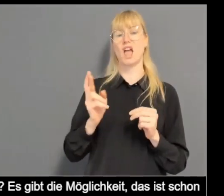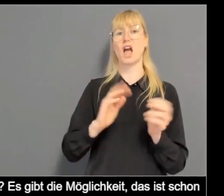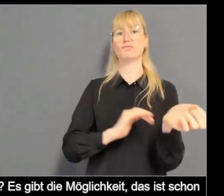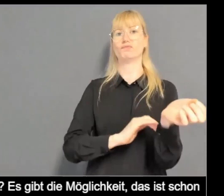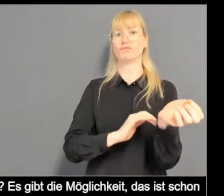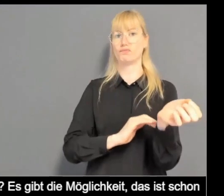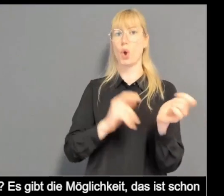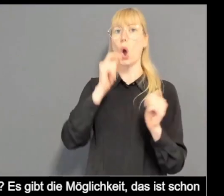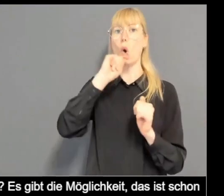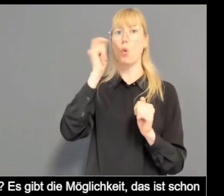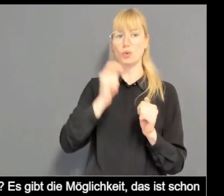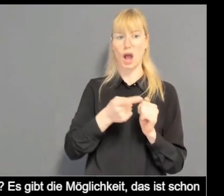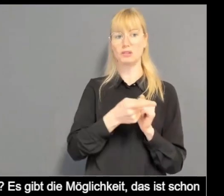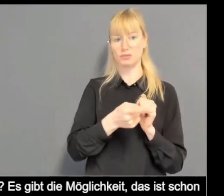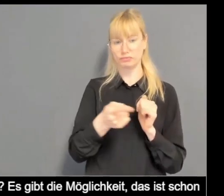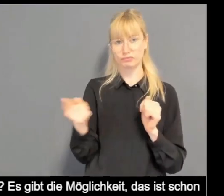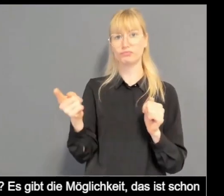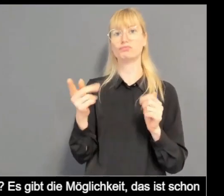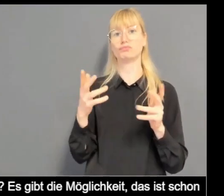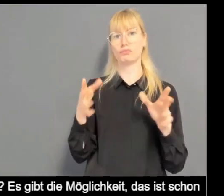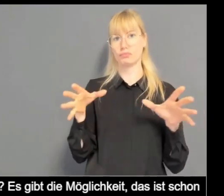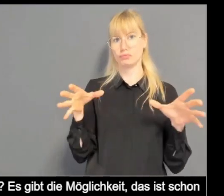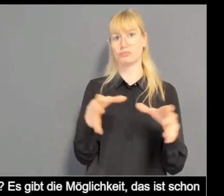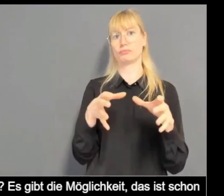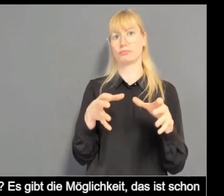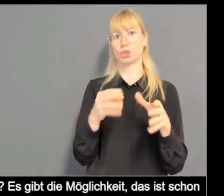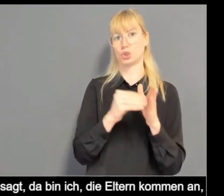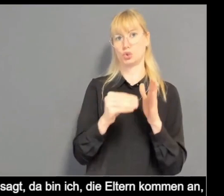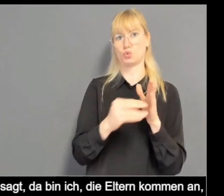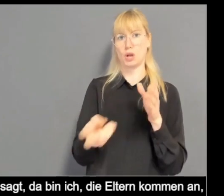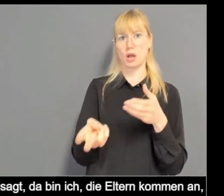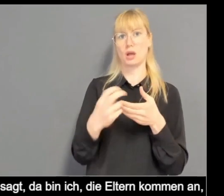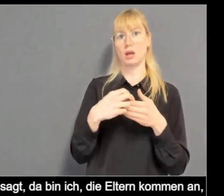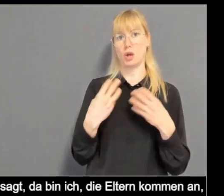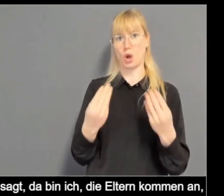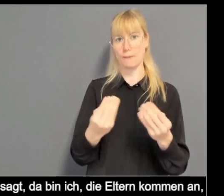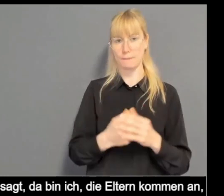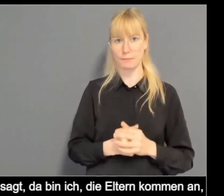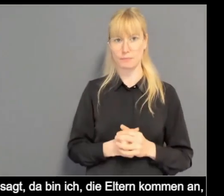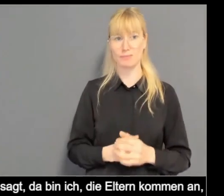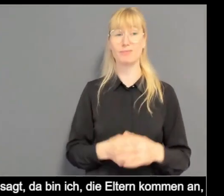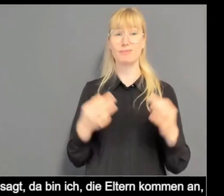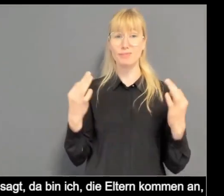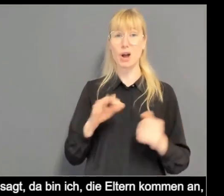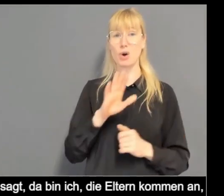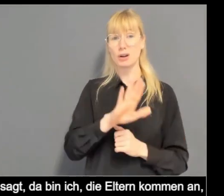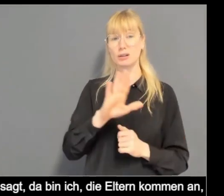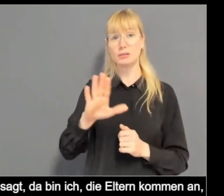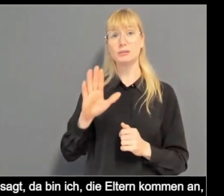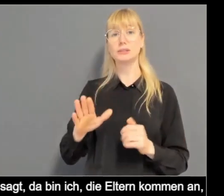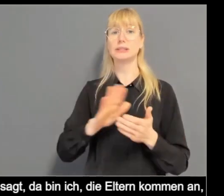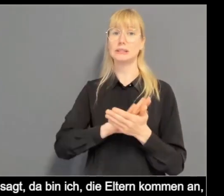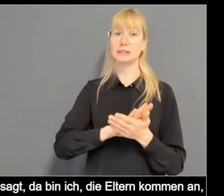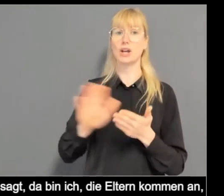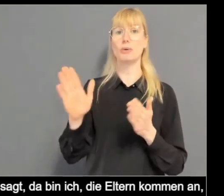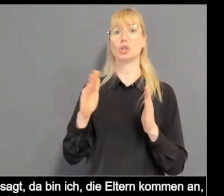ausschließlich dann für ukrainische Kinder und Jugendliche. Und da glauben wir, dass es notwendig ist, eine bestimmte Struktur zu schaffen,